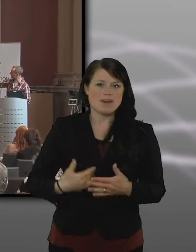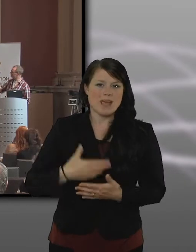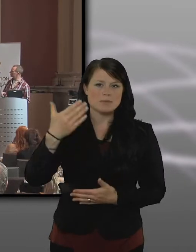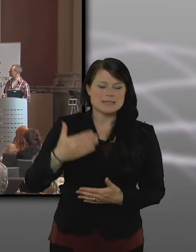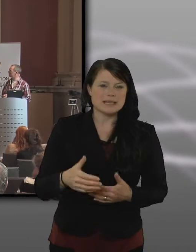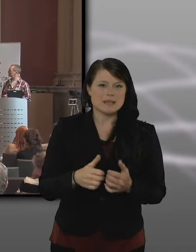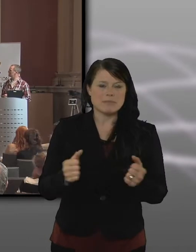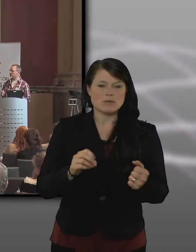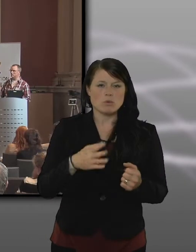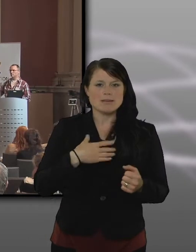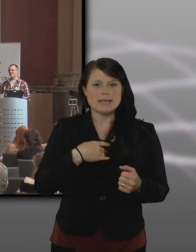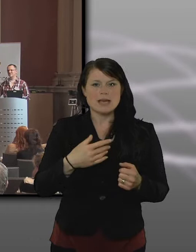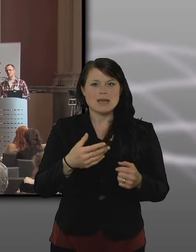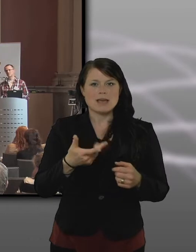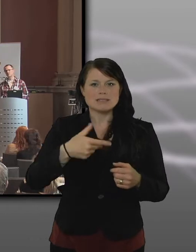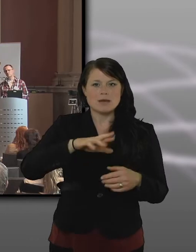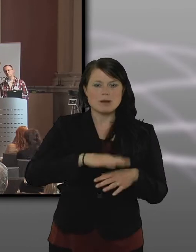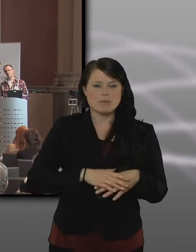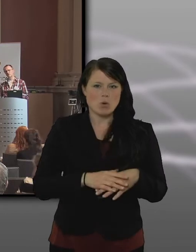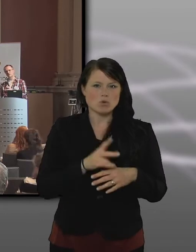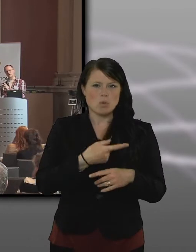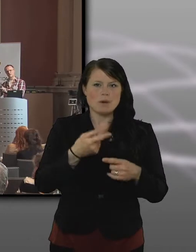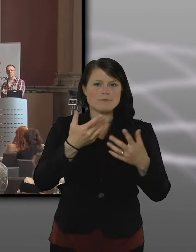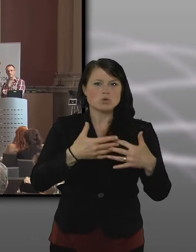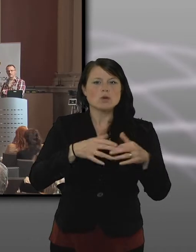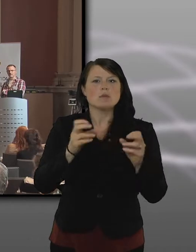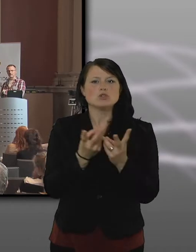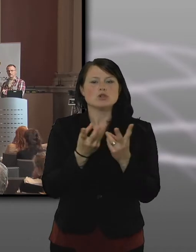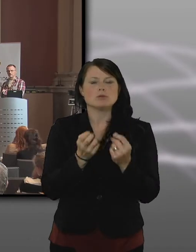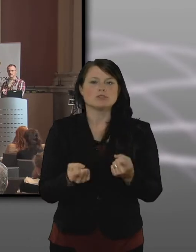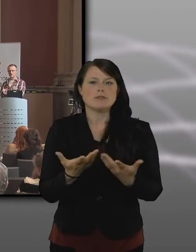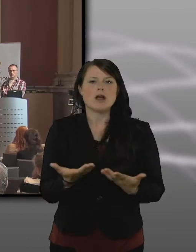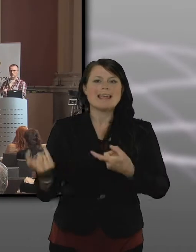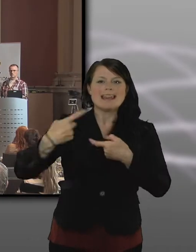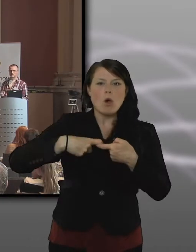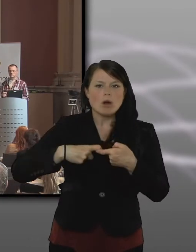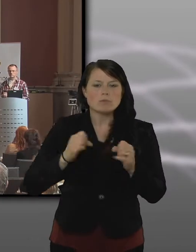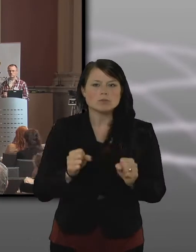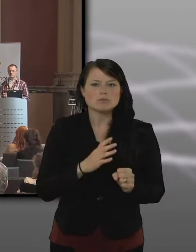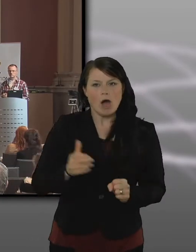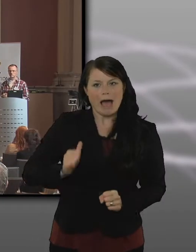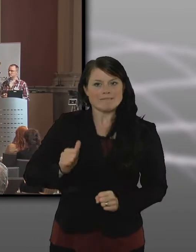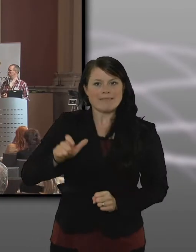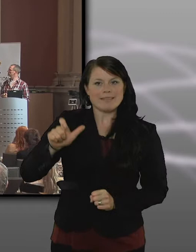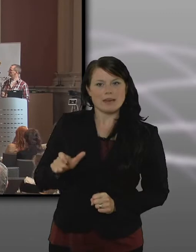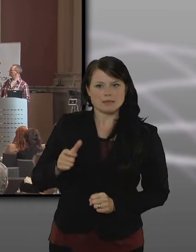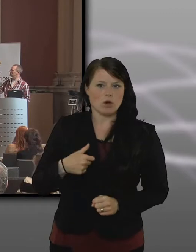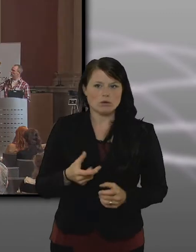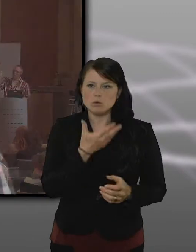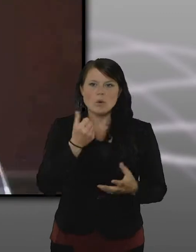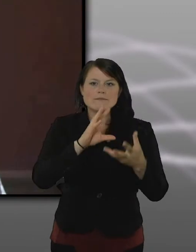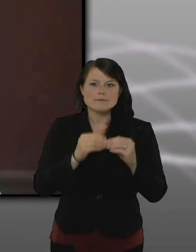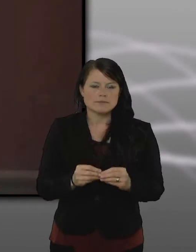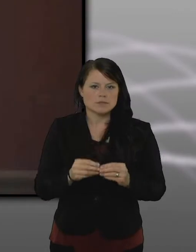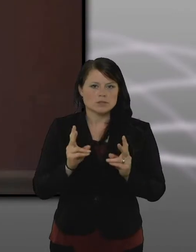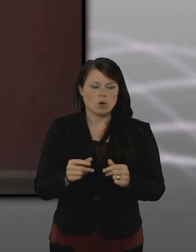de funktionerna. Då måste man vara inloggad. Man måste vara en användare. Och det har inte jag gjort i ordning om. Men jag har